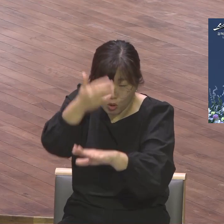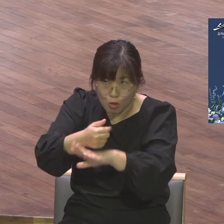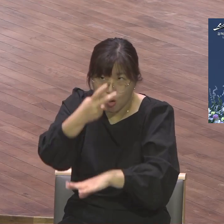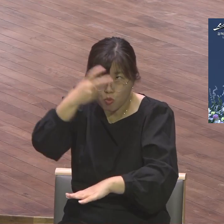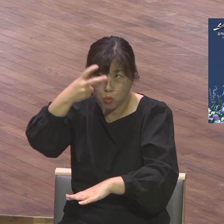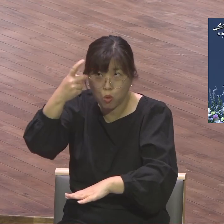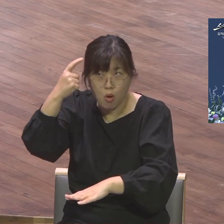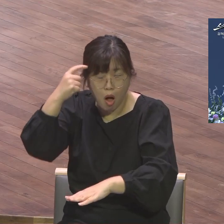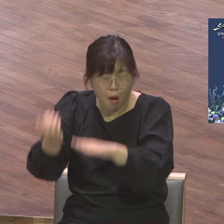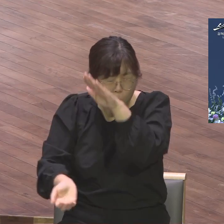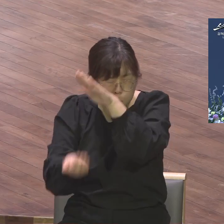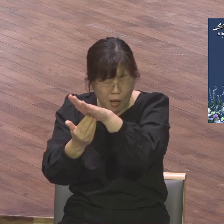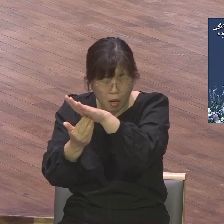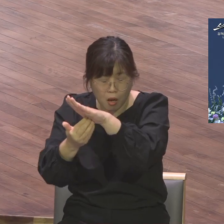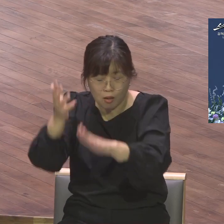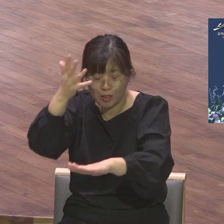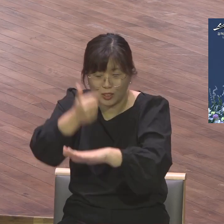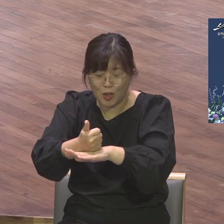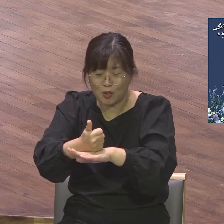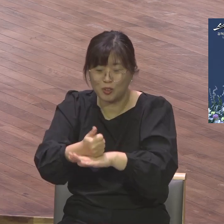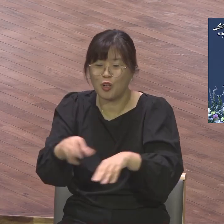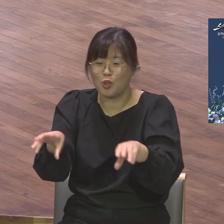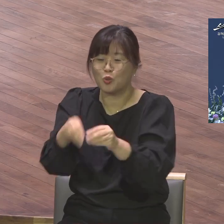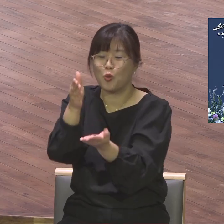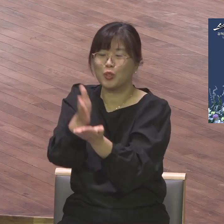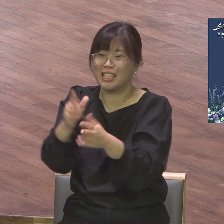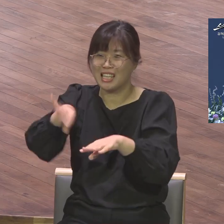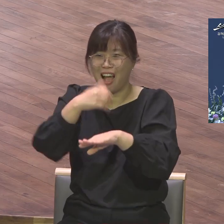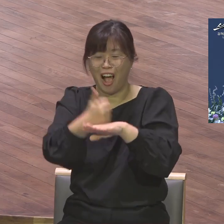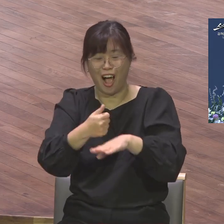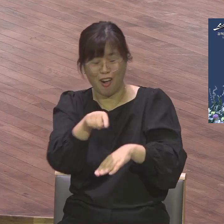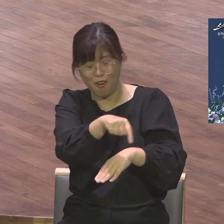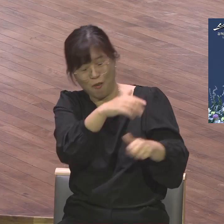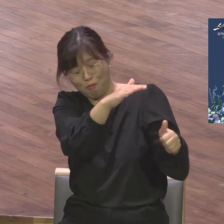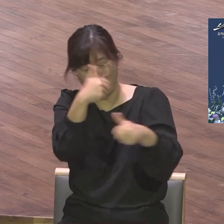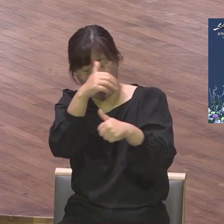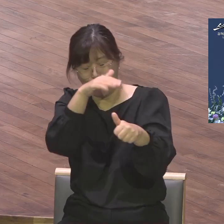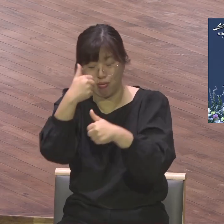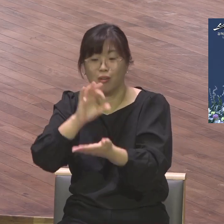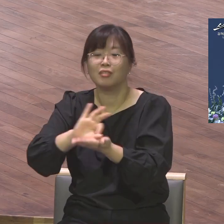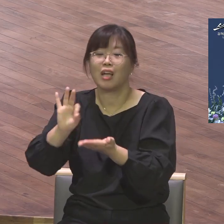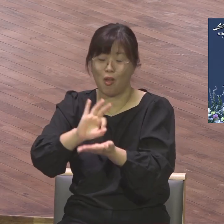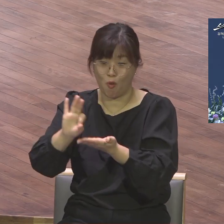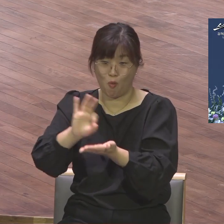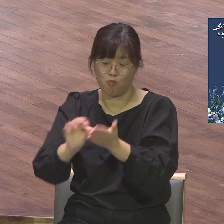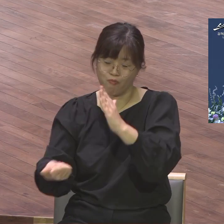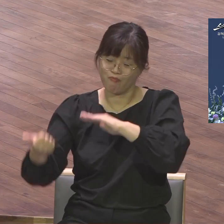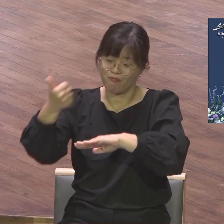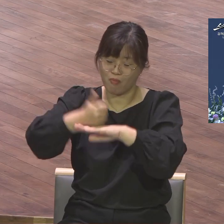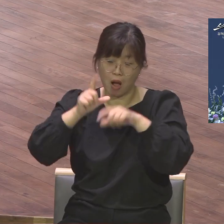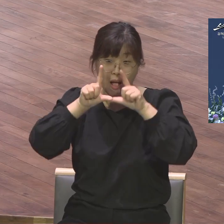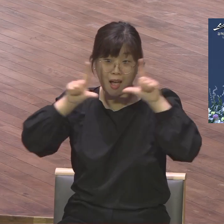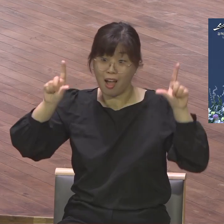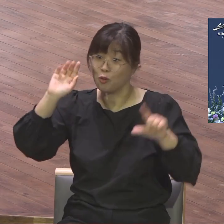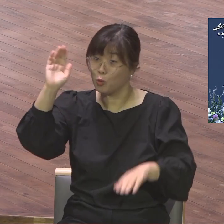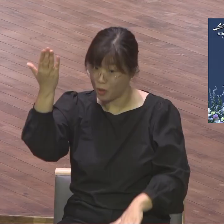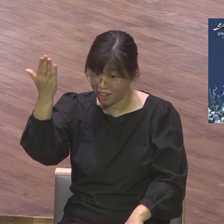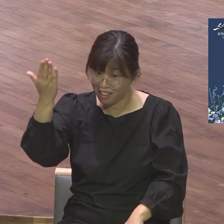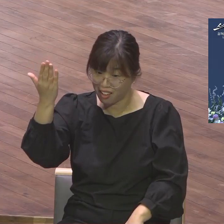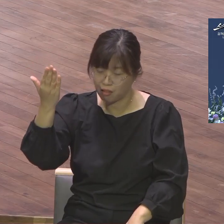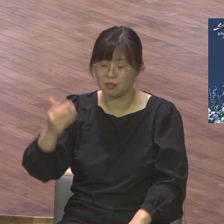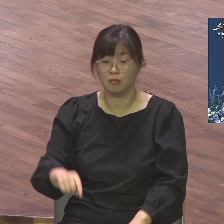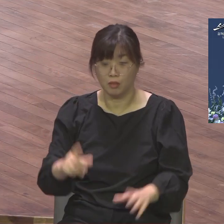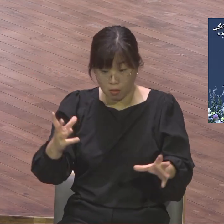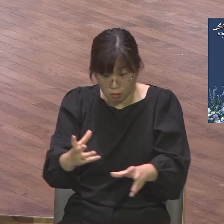자, 성경에 쓰임받는 인물들 한결같이 특징이 뭐냐? 바로 하나님의 은혜로 모든